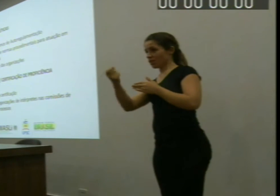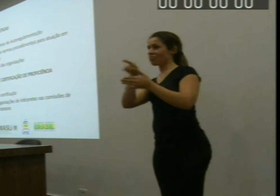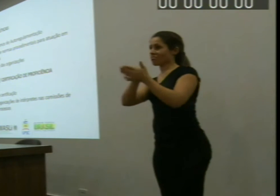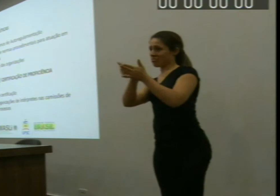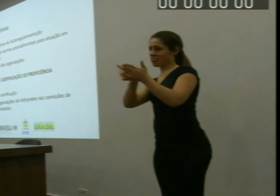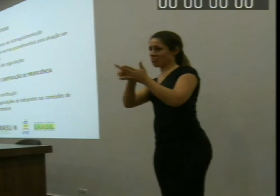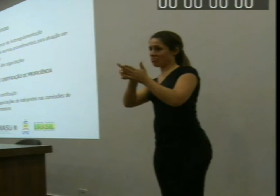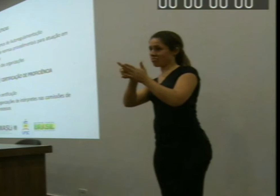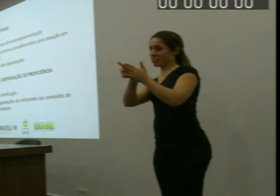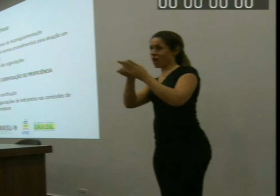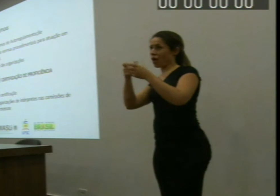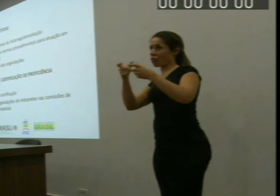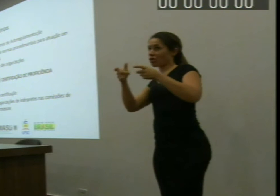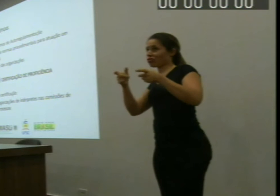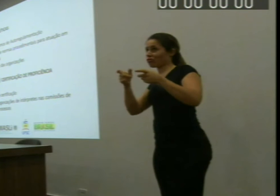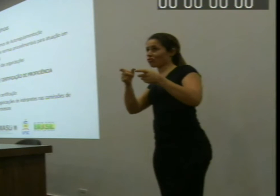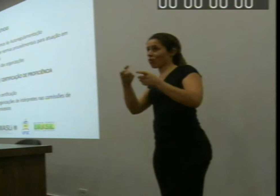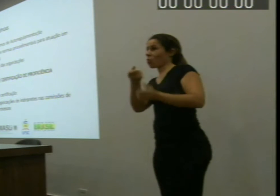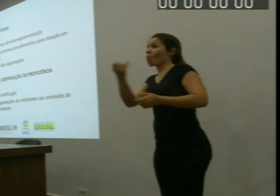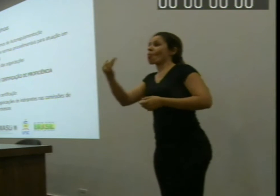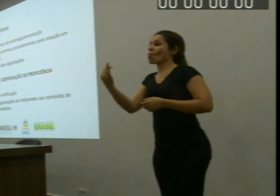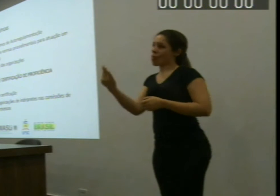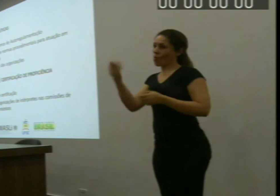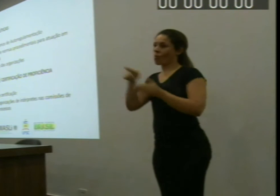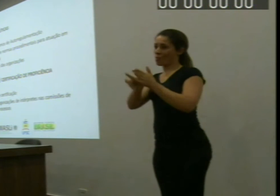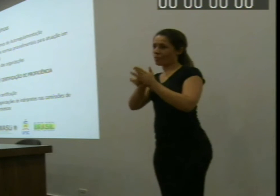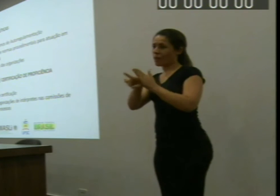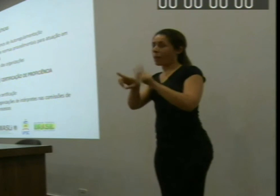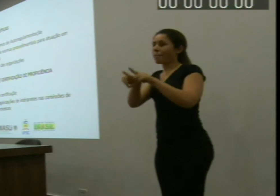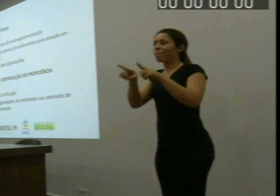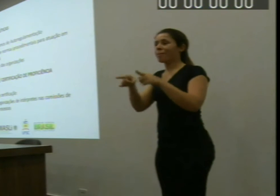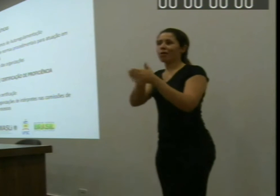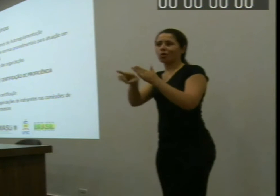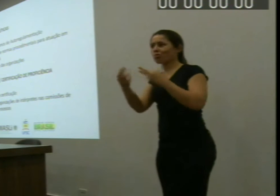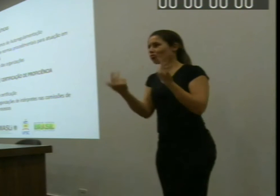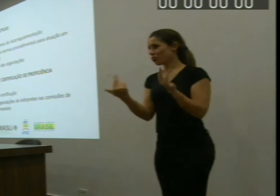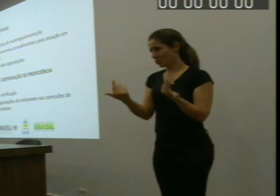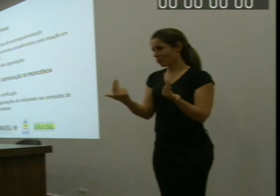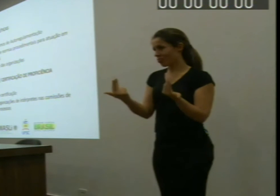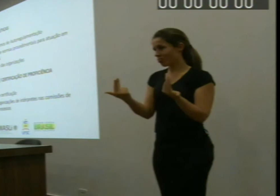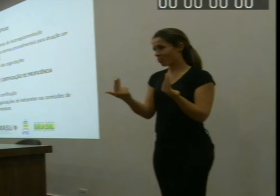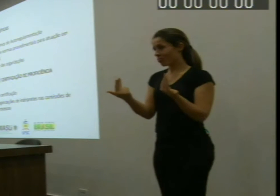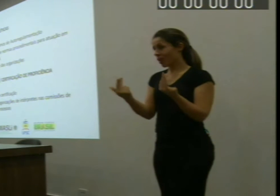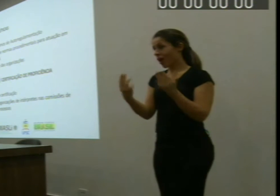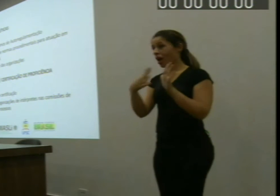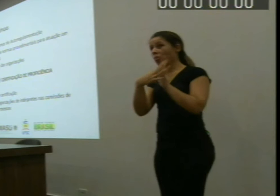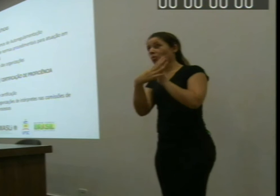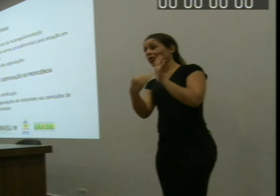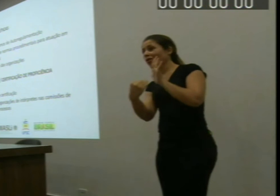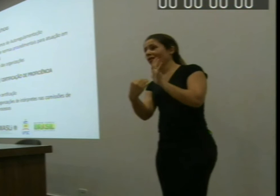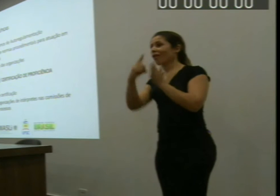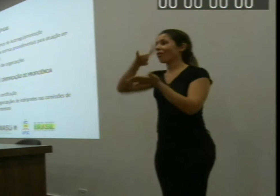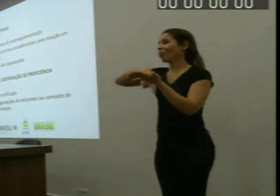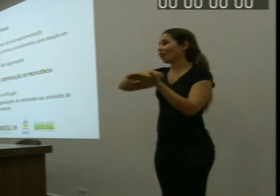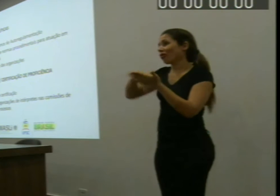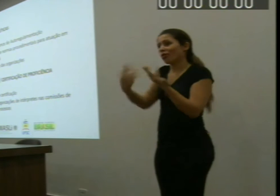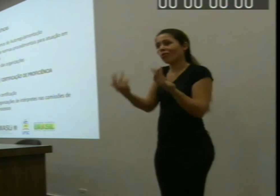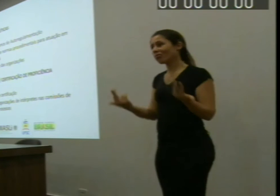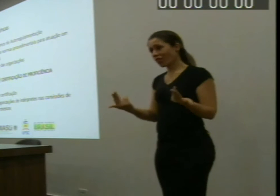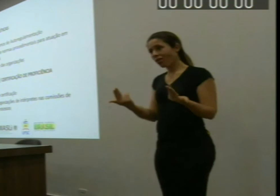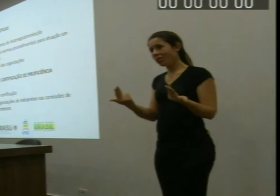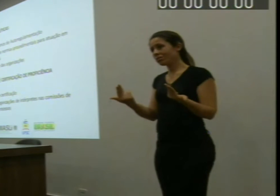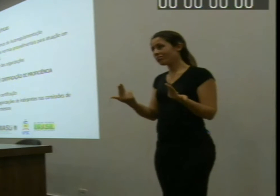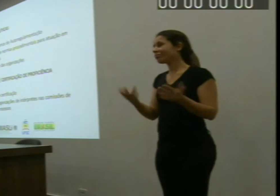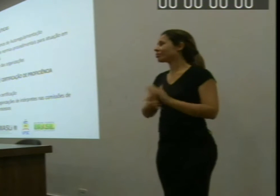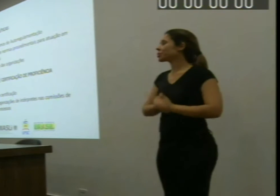perguntas mas o tipo de pergunta é o mesmo a natureza das perguntas são a mesma o modelo de de prova é o mesmo ora